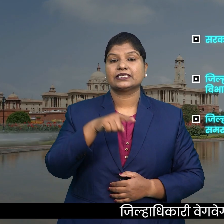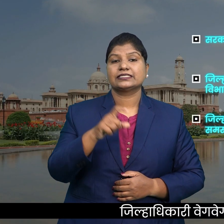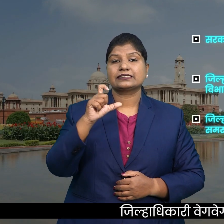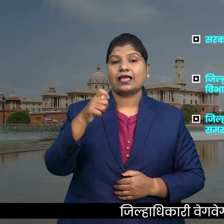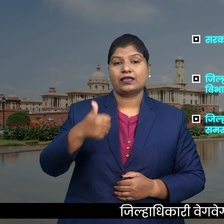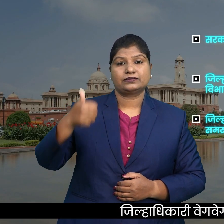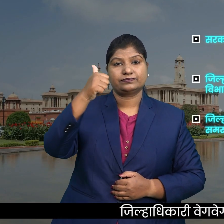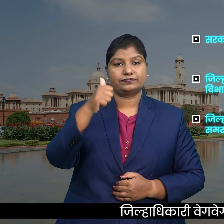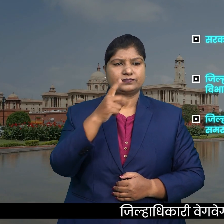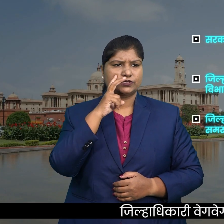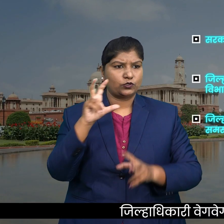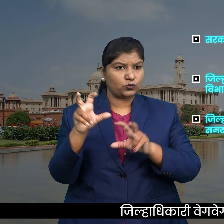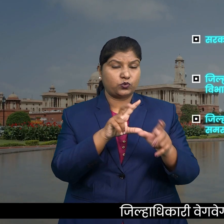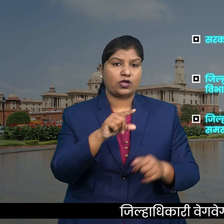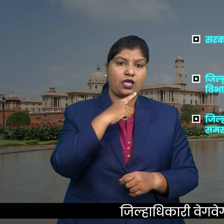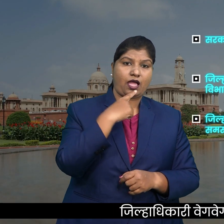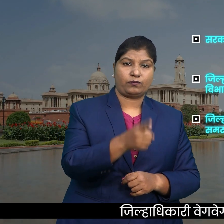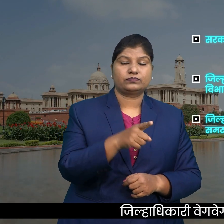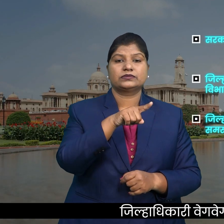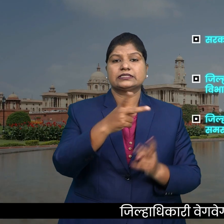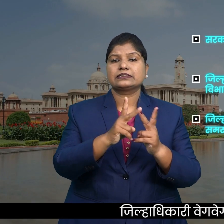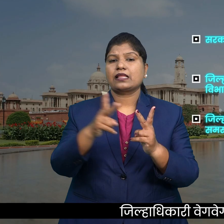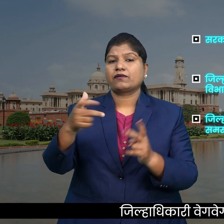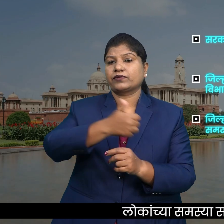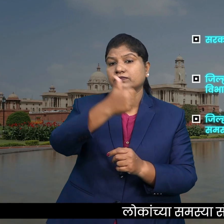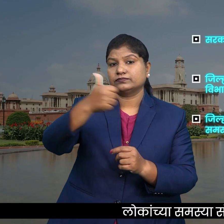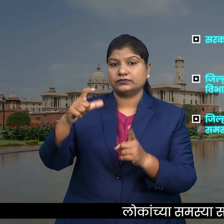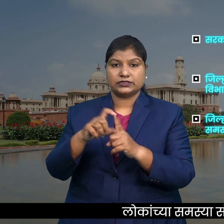जिल्हाधिकारी वेगवेगळ्या विभागाच्या